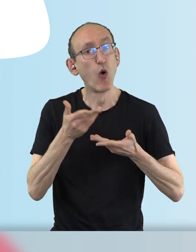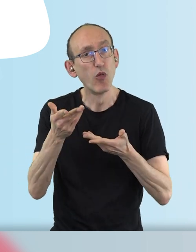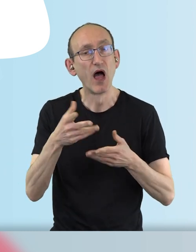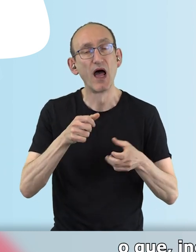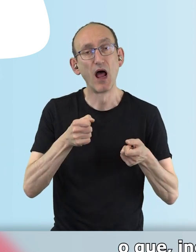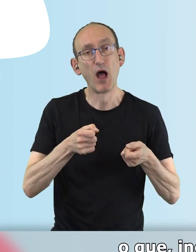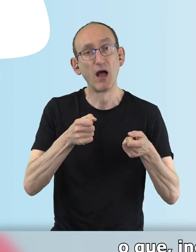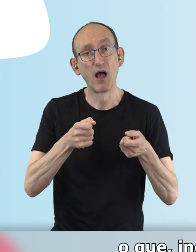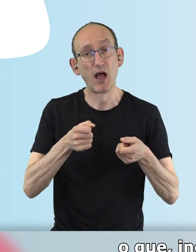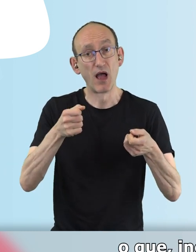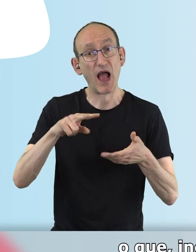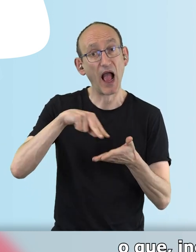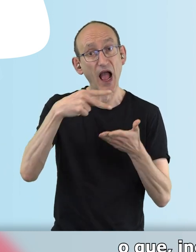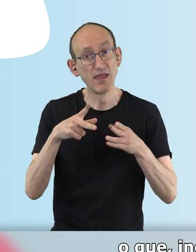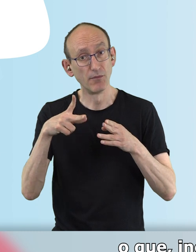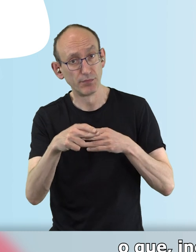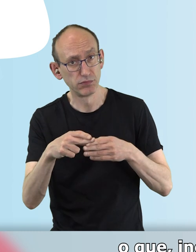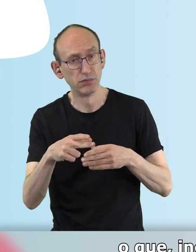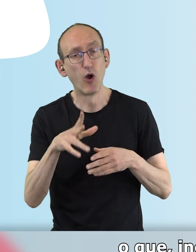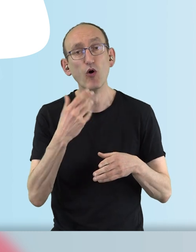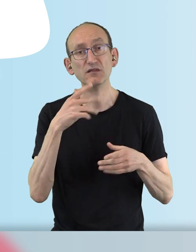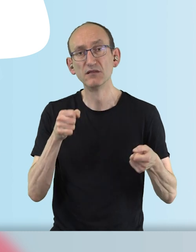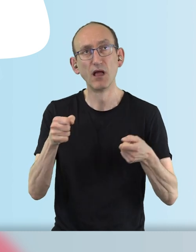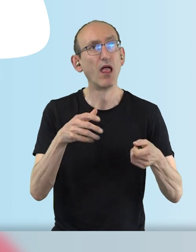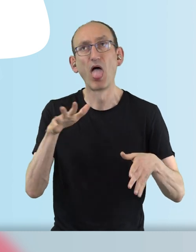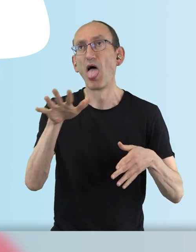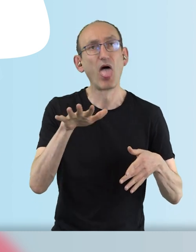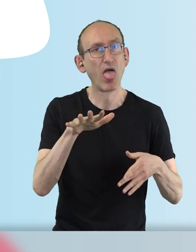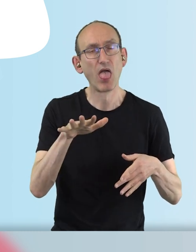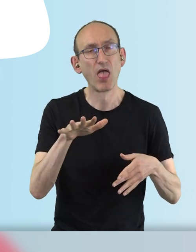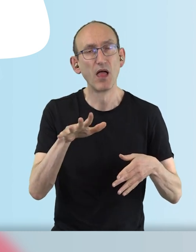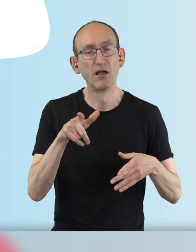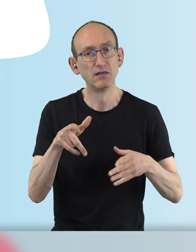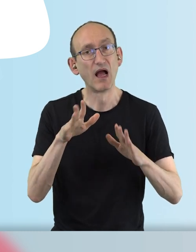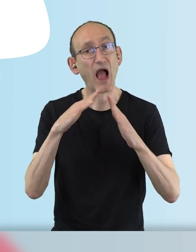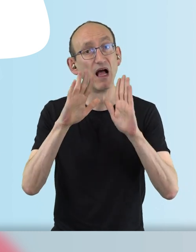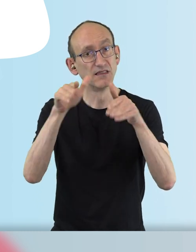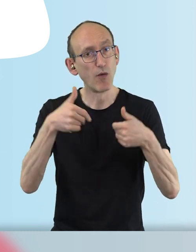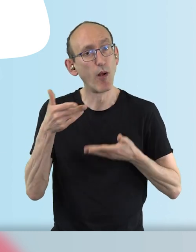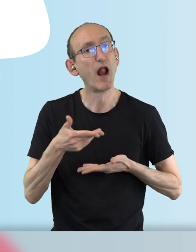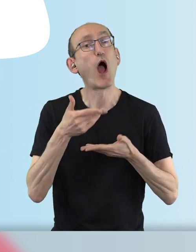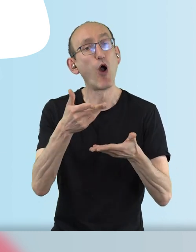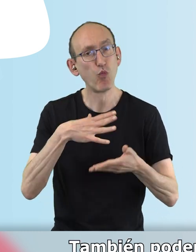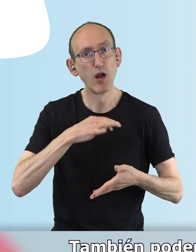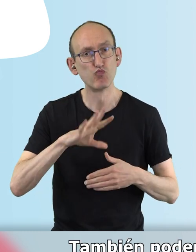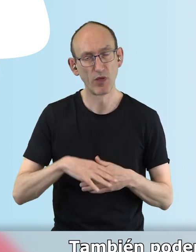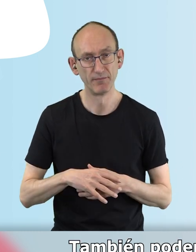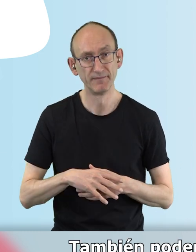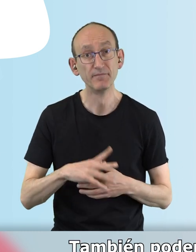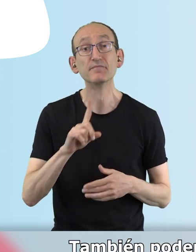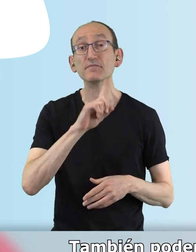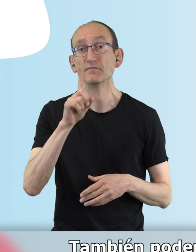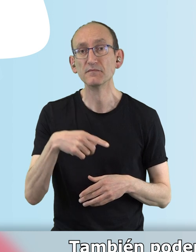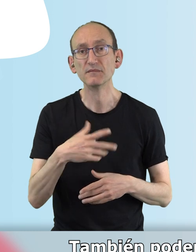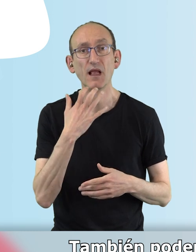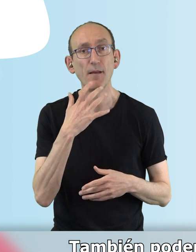evitar caídas o que incluso si en un momento se desorientan, puede ayudarles a volver a su casa. También